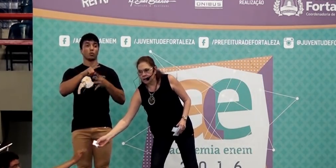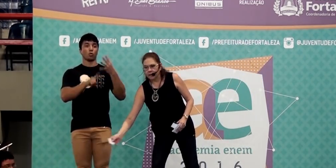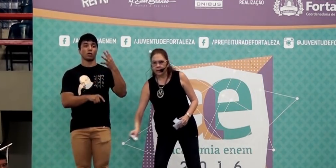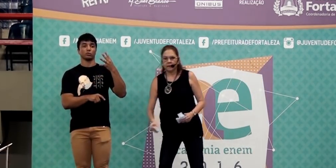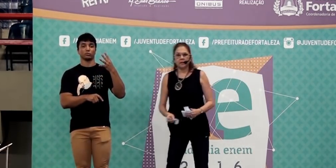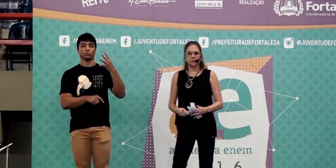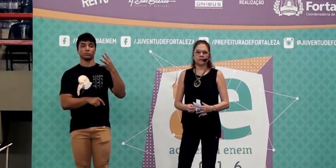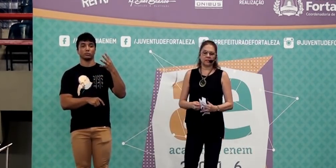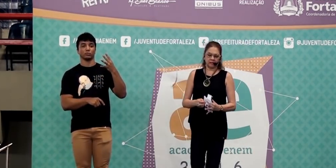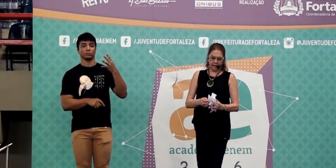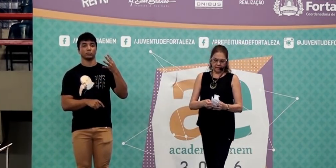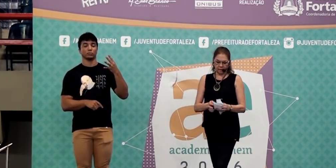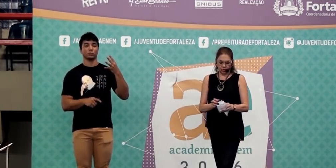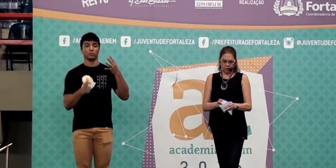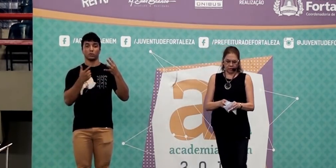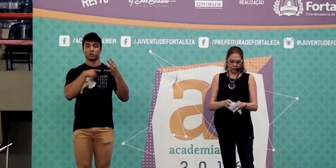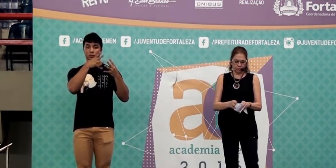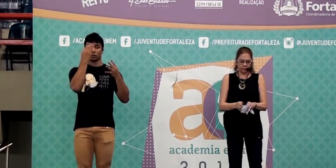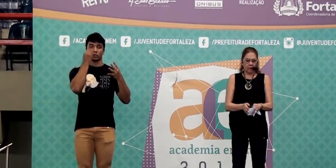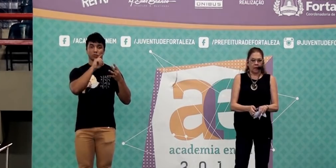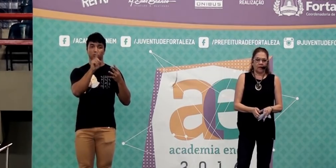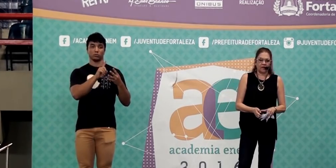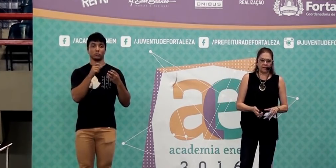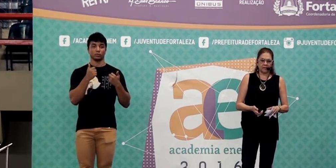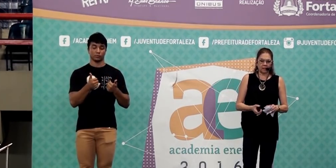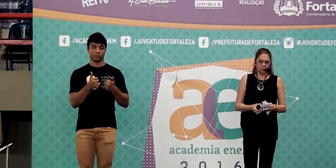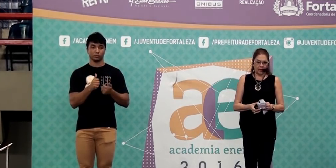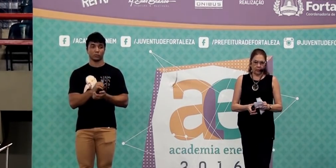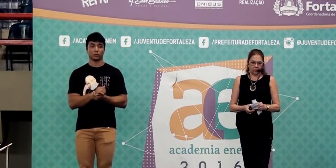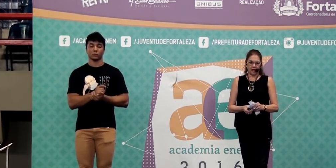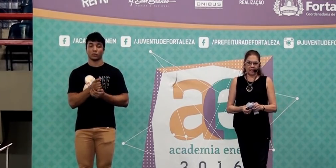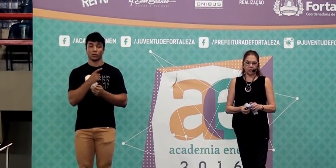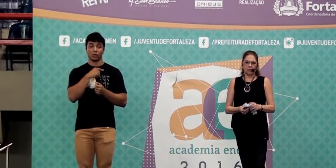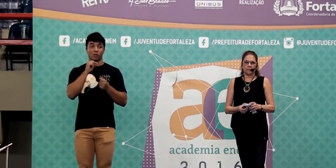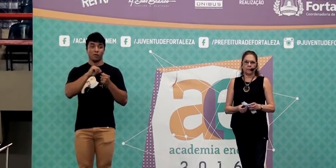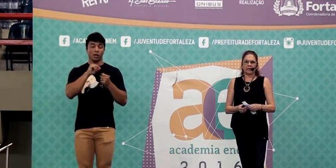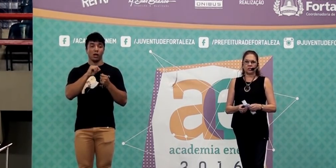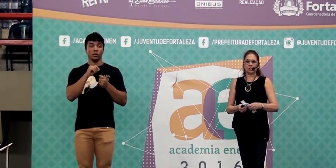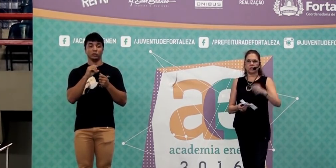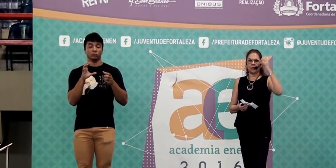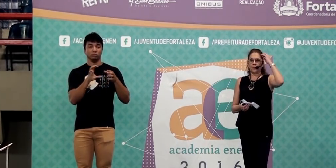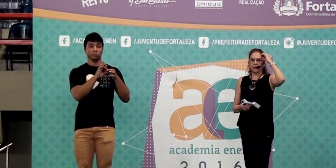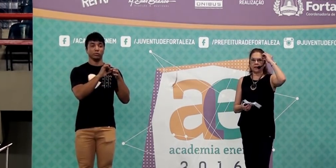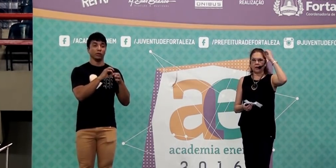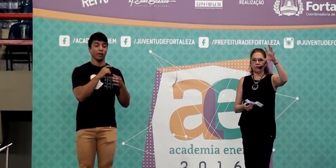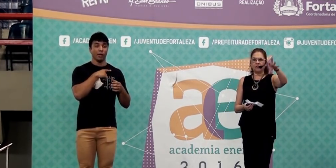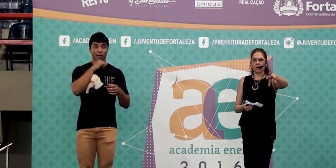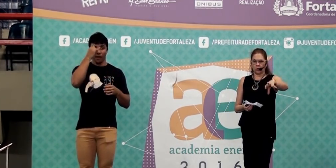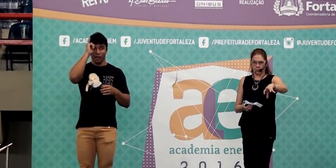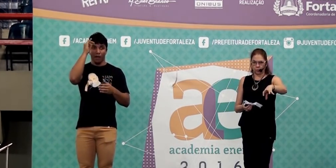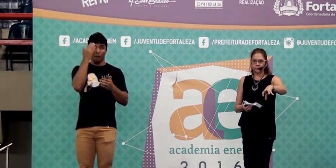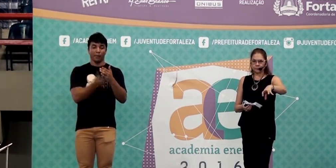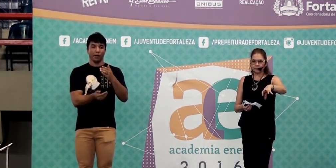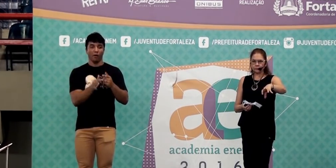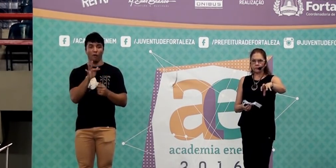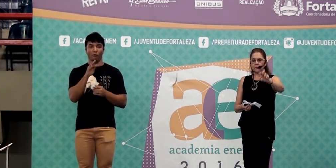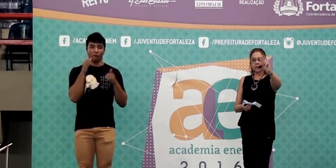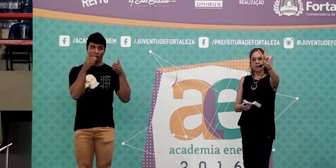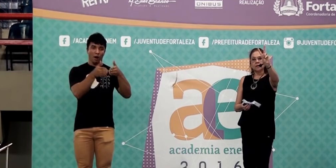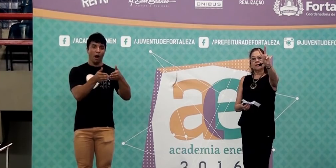4. Tá? Não se esqueçam disso. Fazendo uma abordagem para a gente não perder o foco.